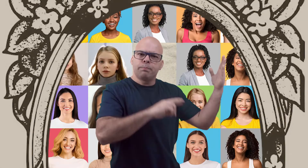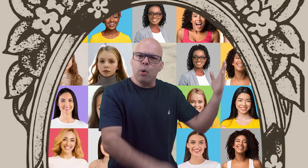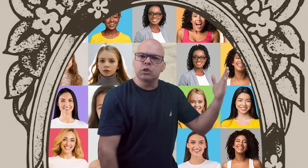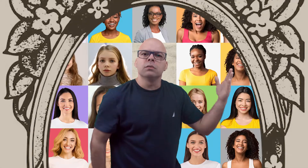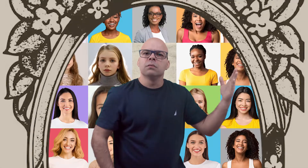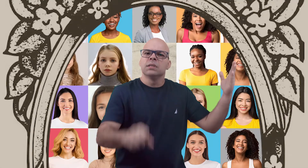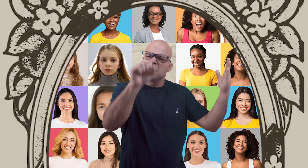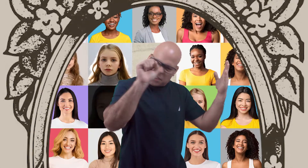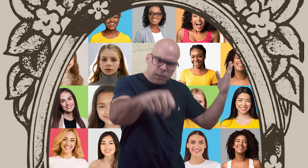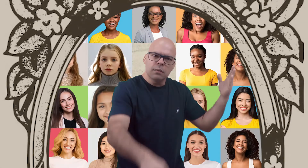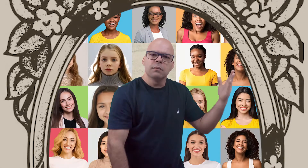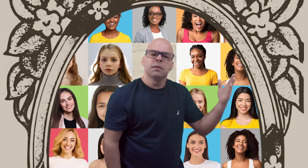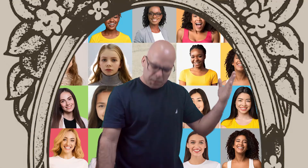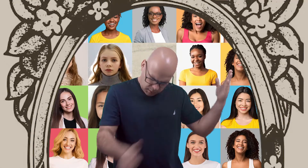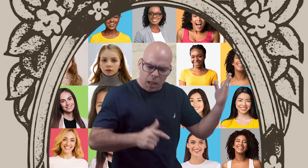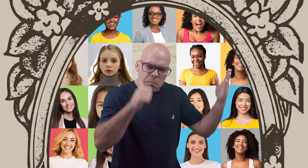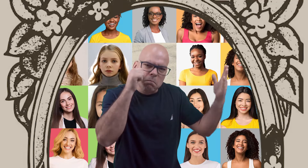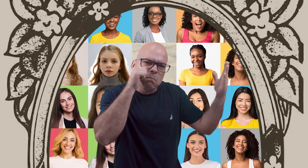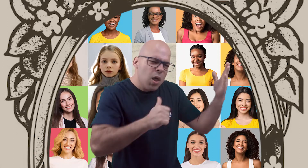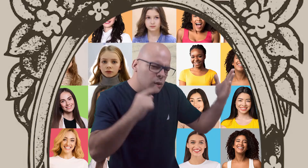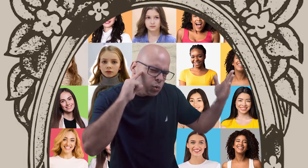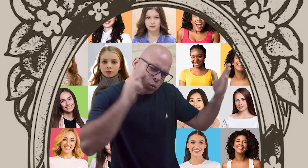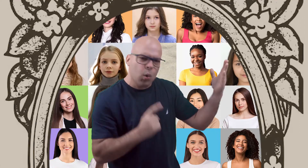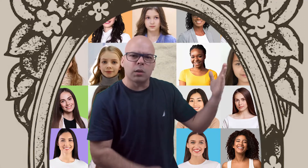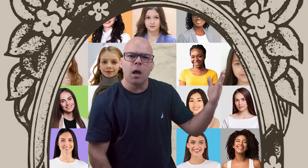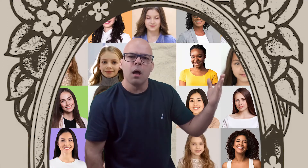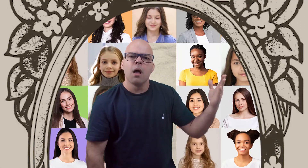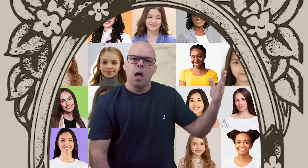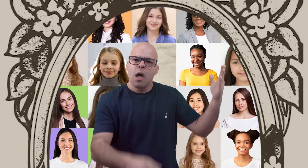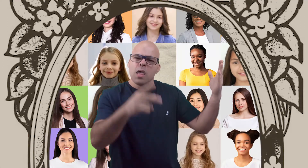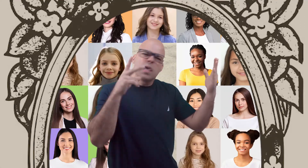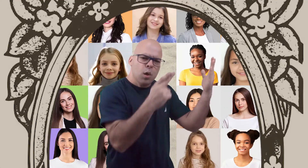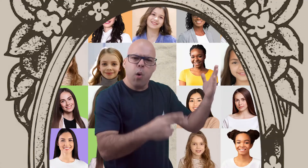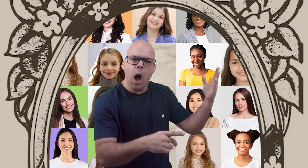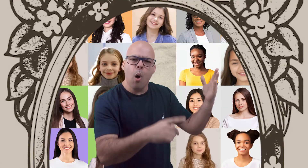responde: sim, tem uma mulher surda igual Louise Valser.